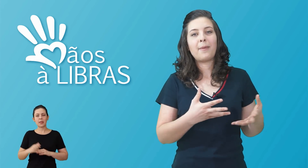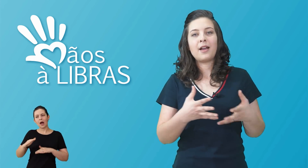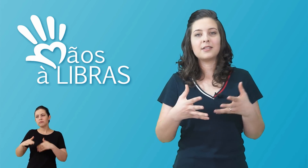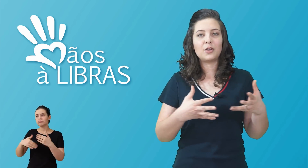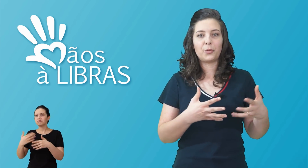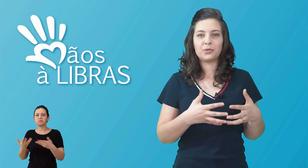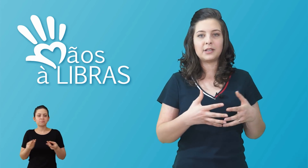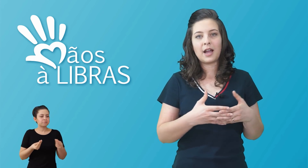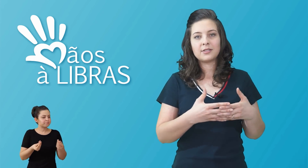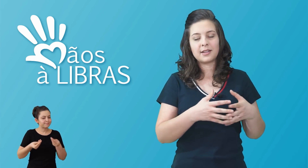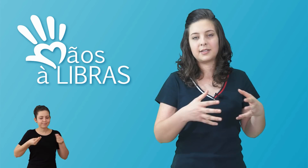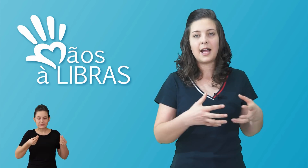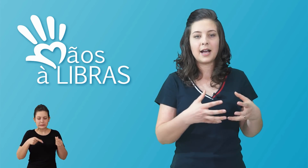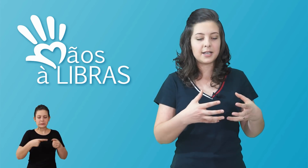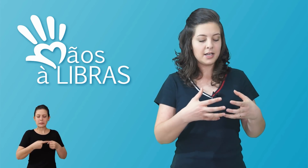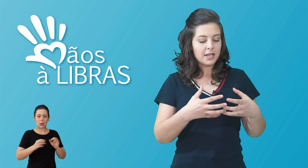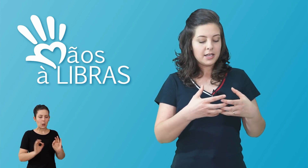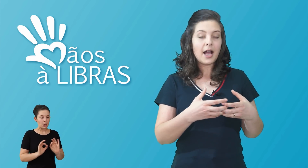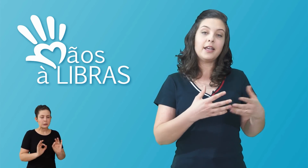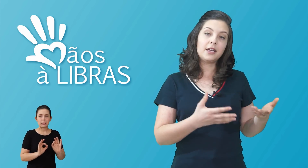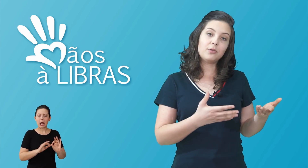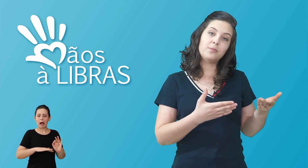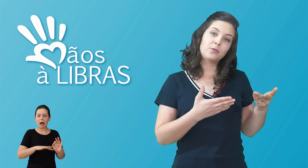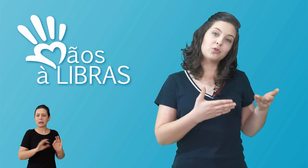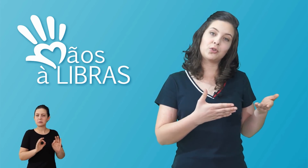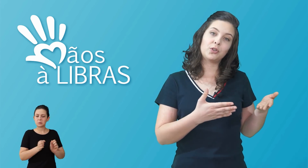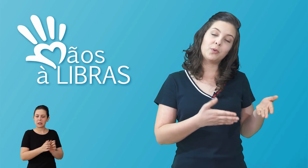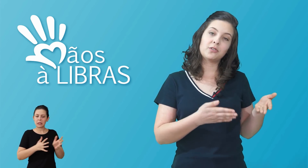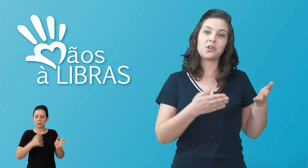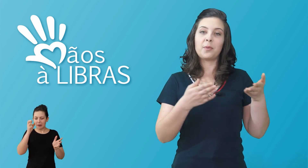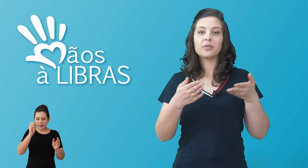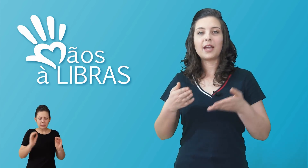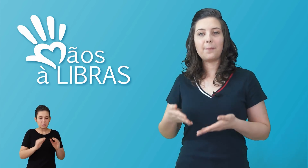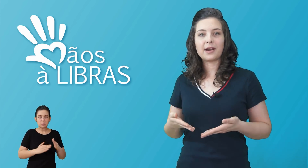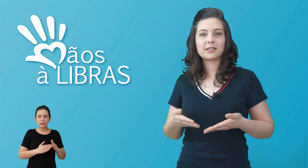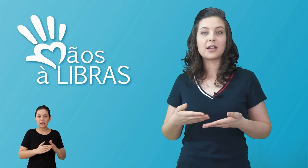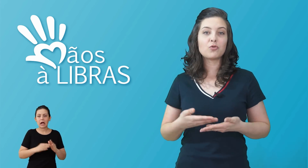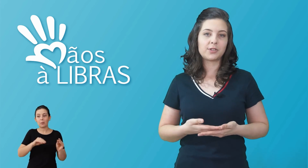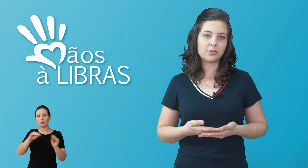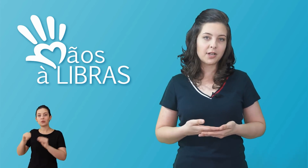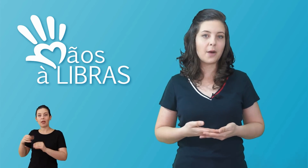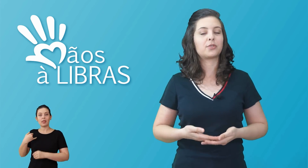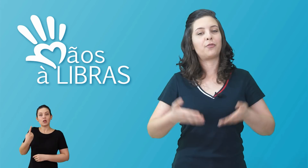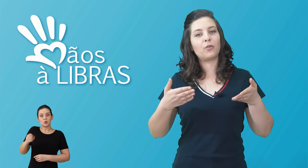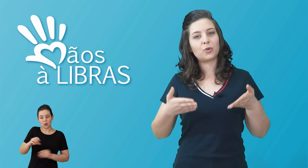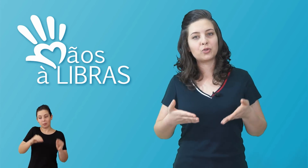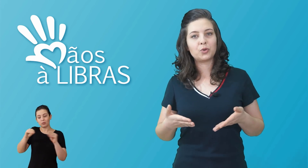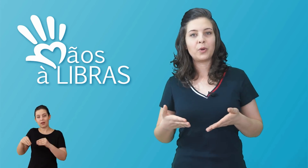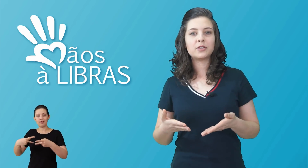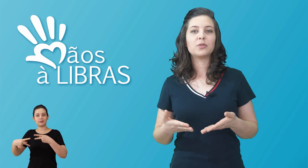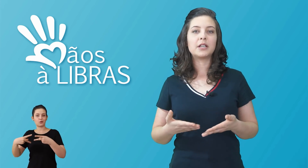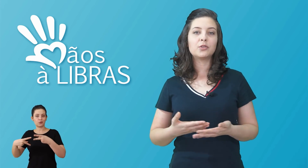tinha mais ali oportunidades nessa área. E aí, com 18 anos, eu me mudei para São José dos Campos, que foi onde